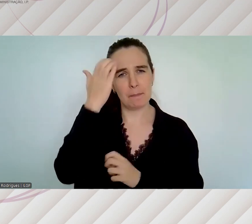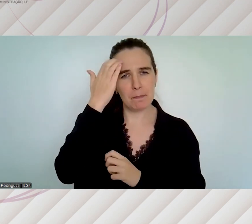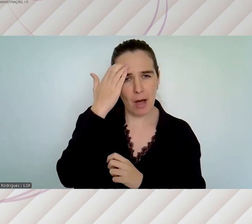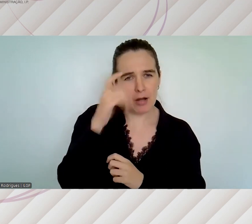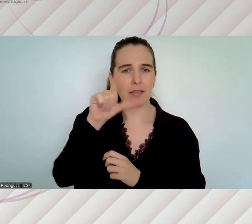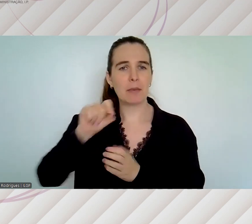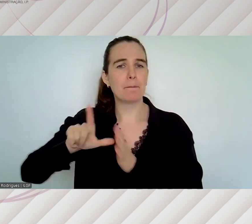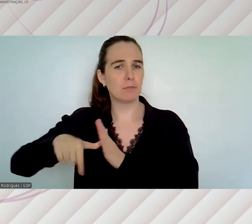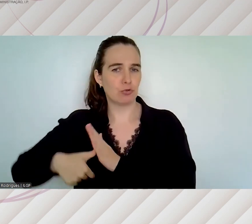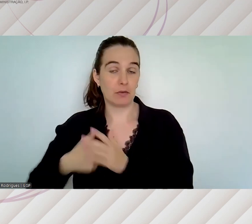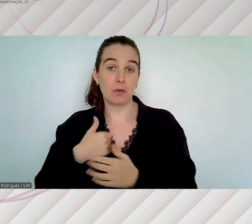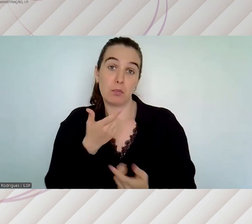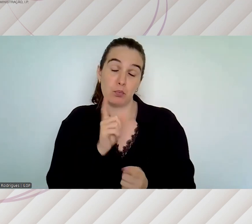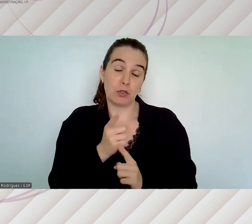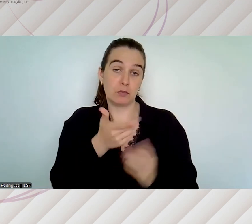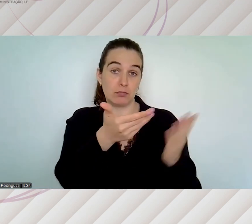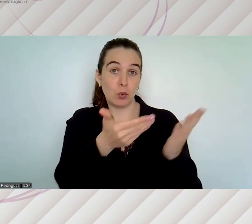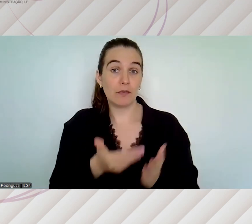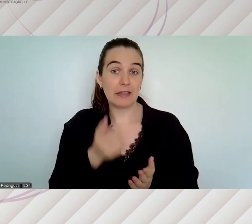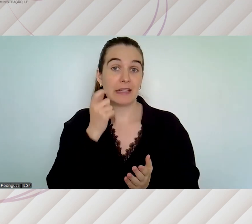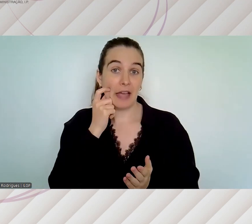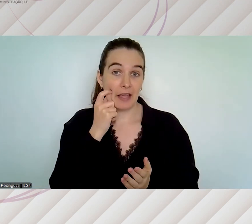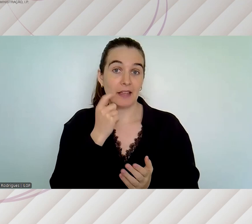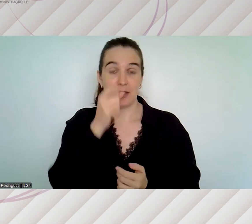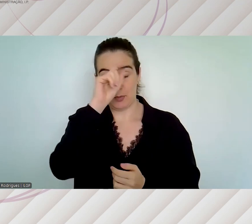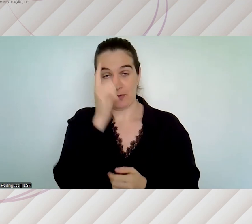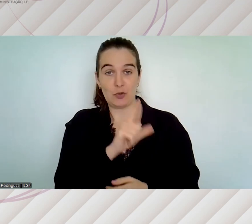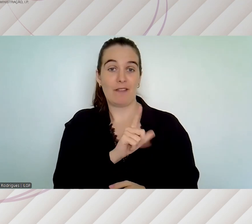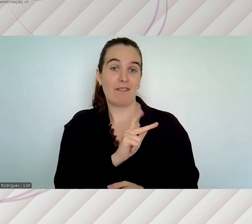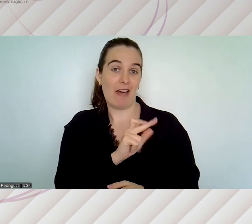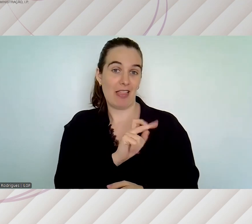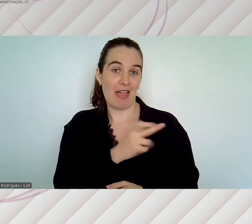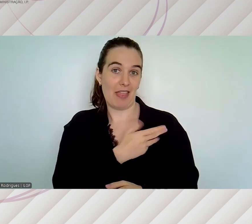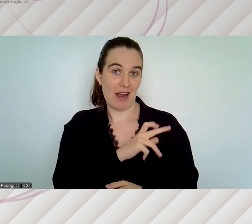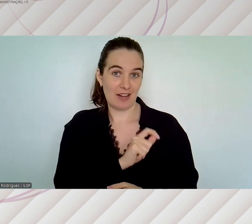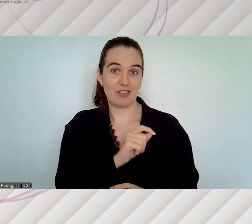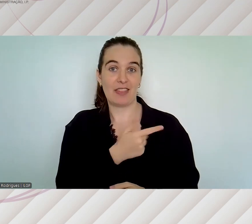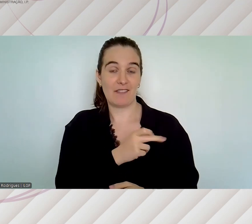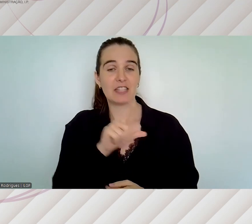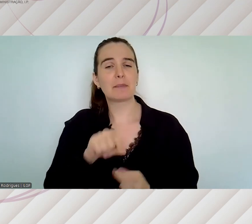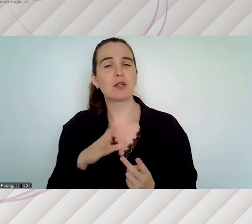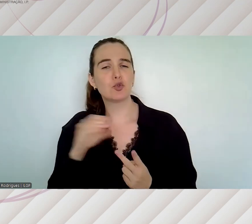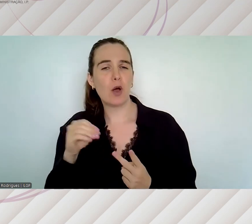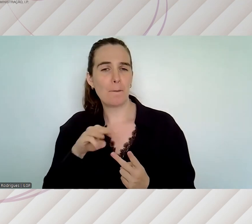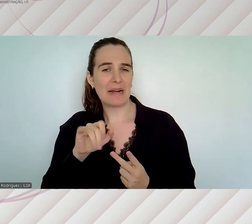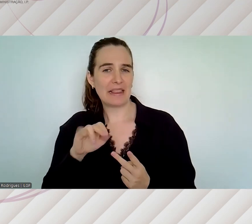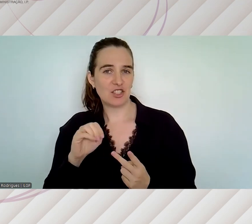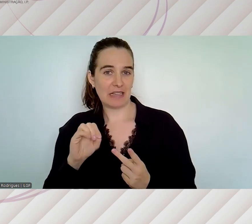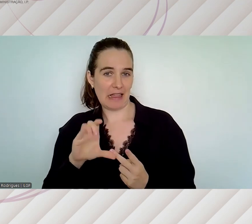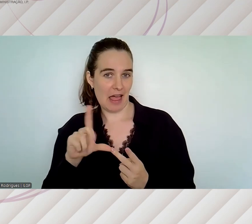e o convite, como disse, ao professor Valadares Tavares e ao Dr. João Martins de Paro. A missão do